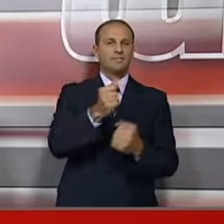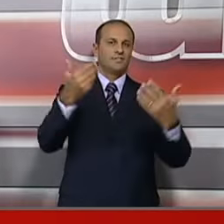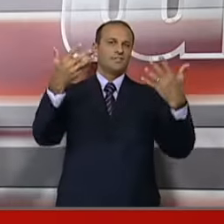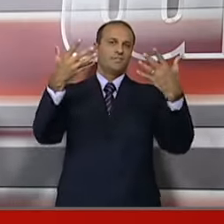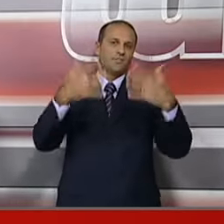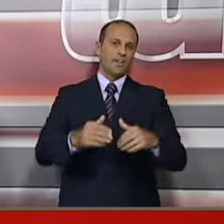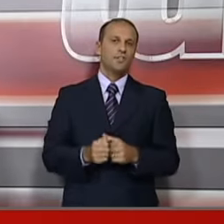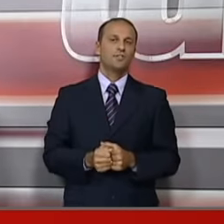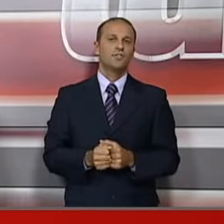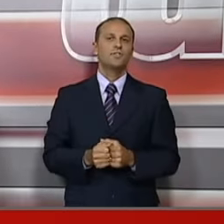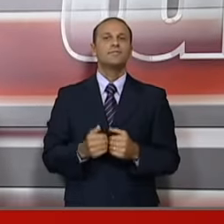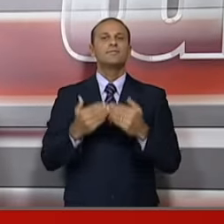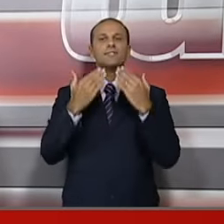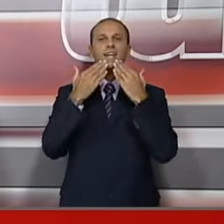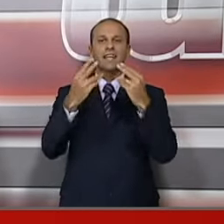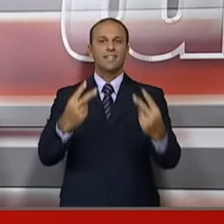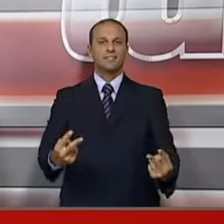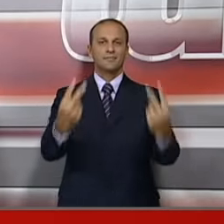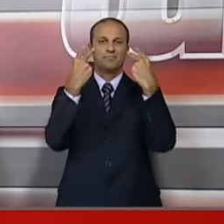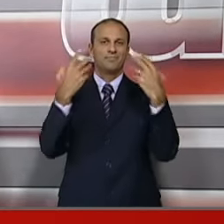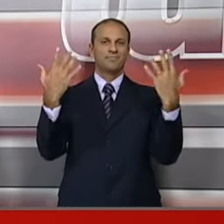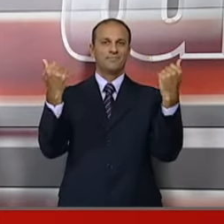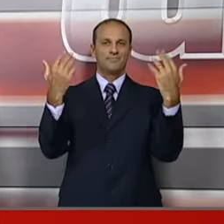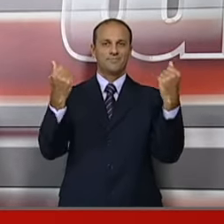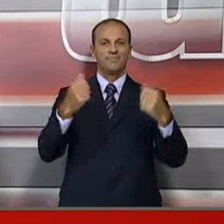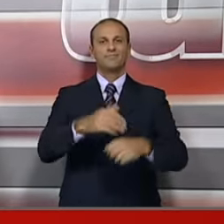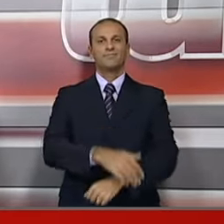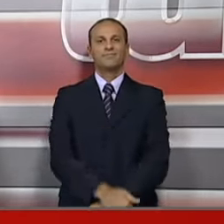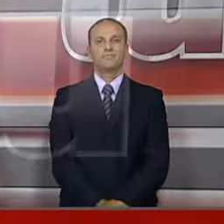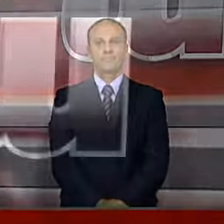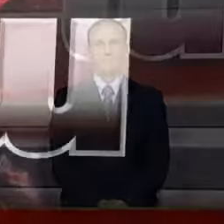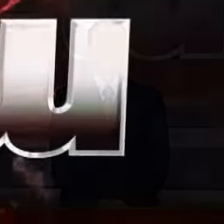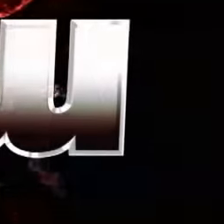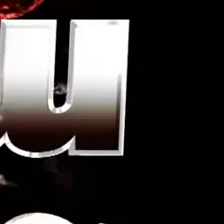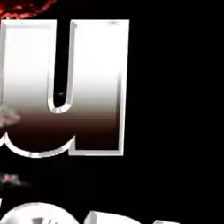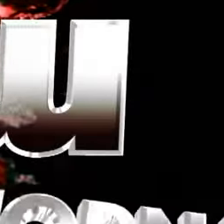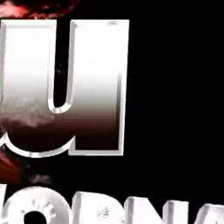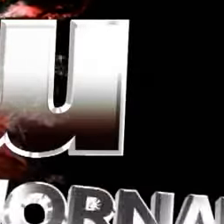delele giornale Lis di tre media grazie per averci seguito Arrivederci